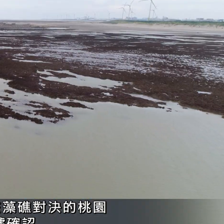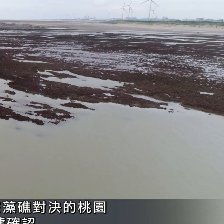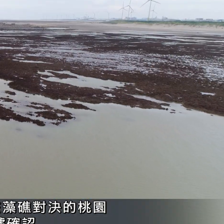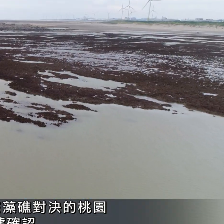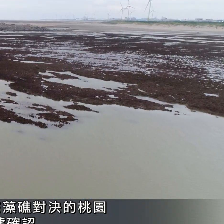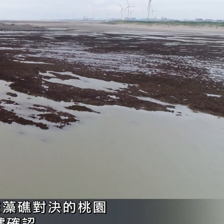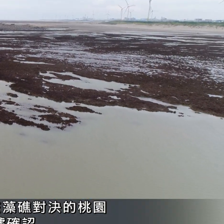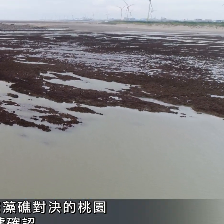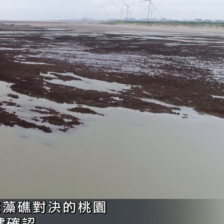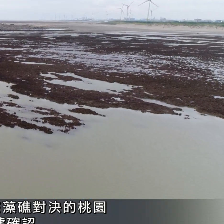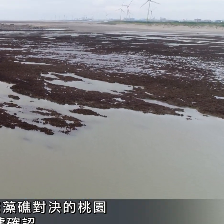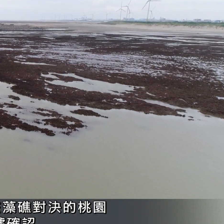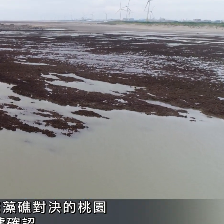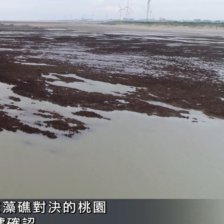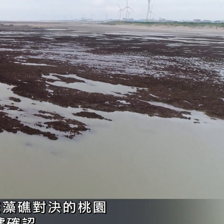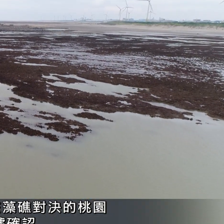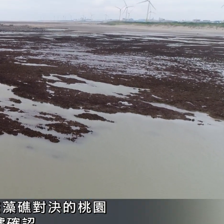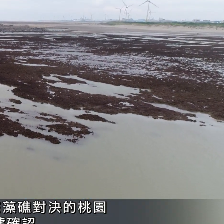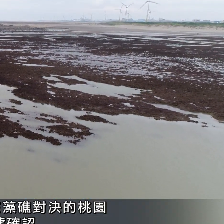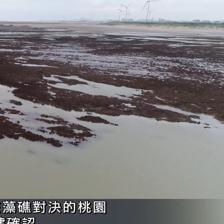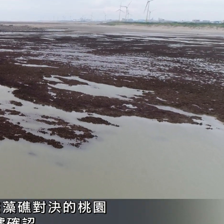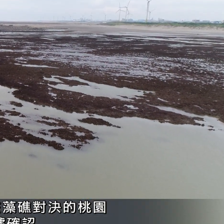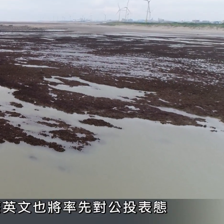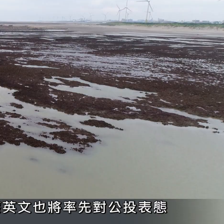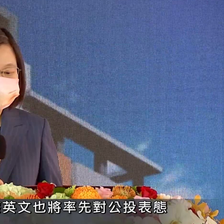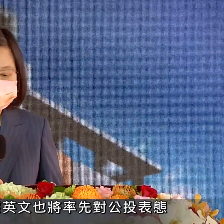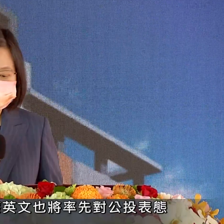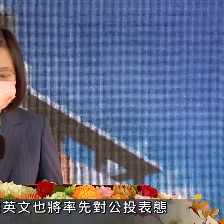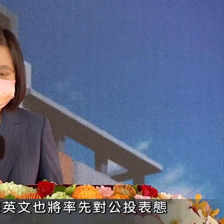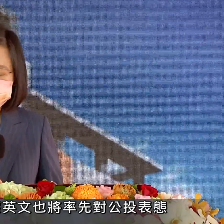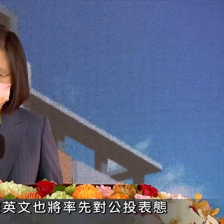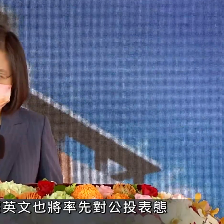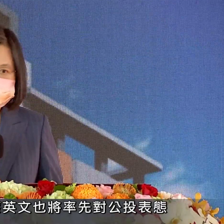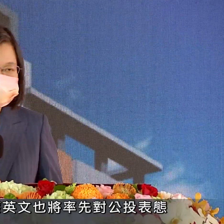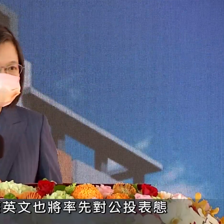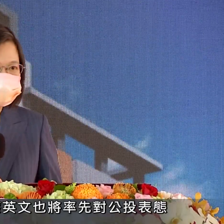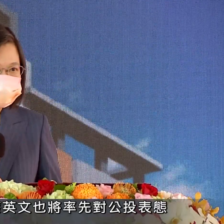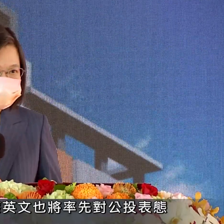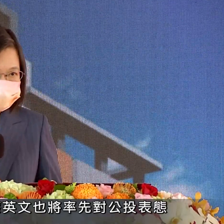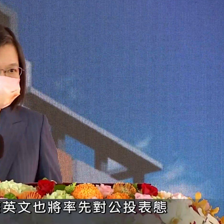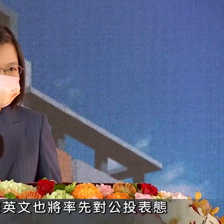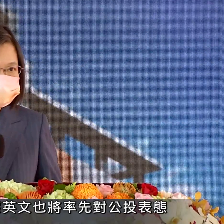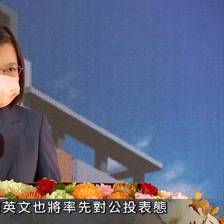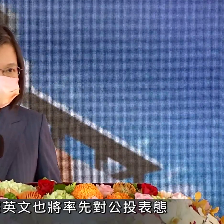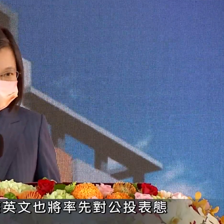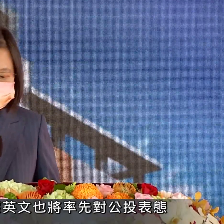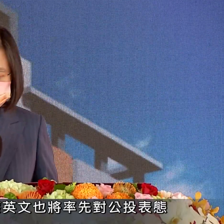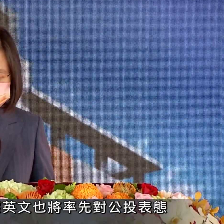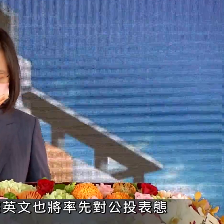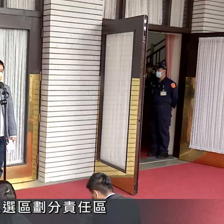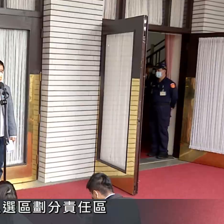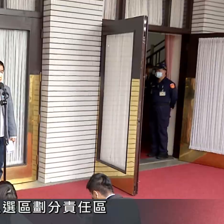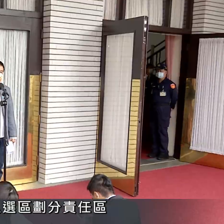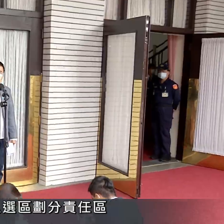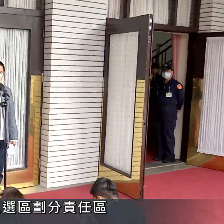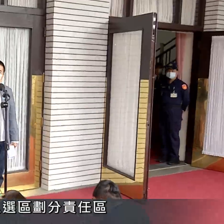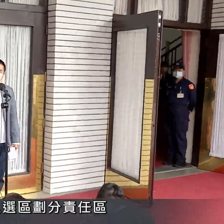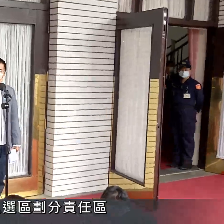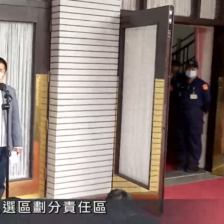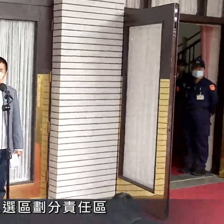决的桃园。民进党最快27号确认，身兼党主席的蔡英文也将率先对公投表态。党内立委更是以选区